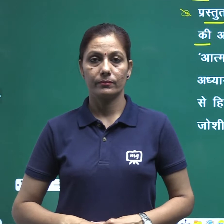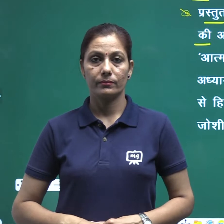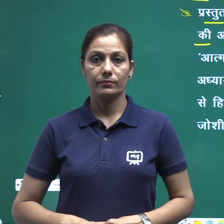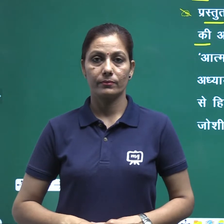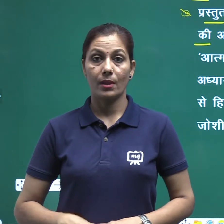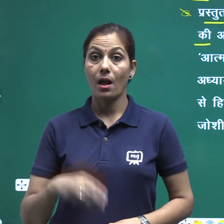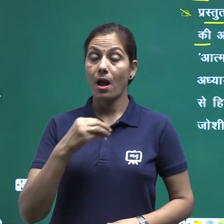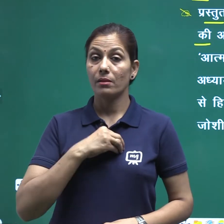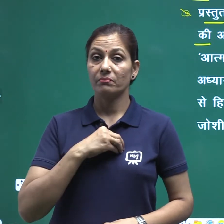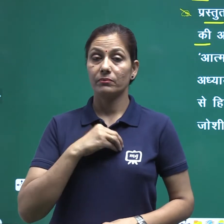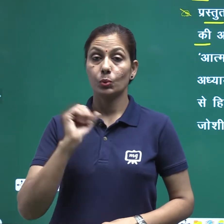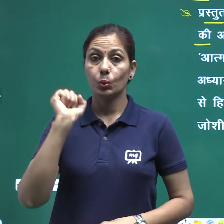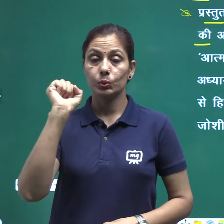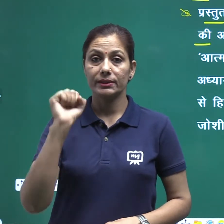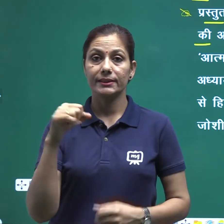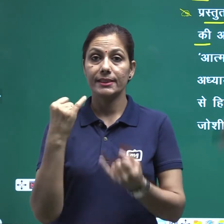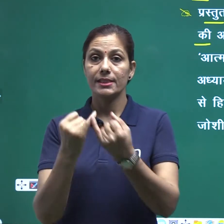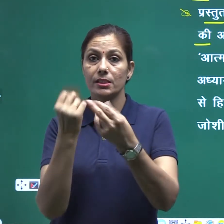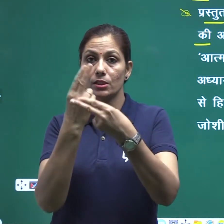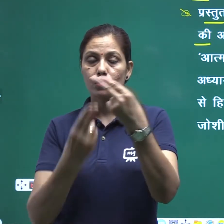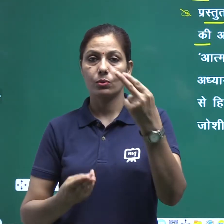आत्मकथात्मक पुस्तक